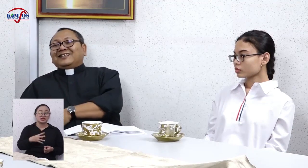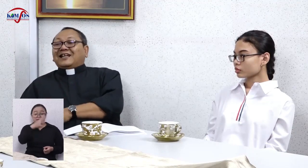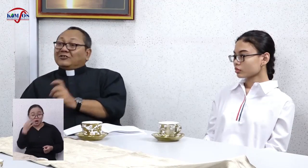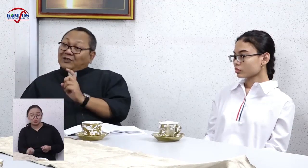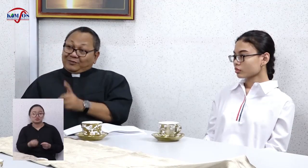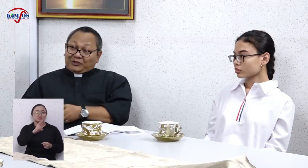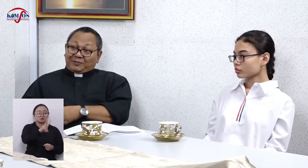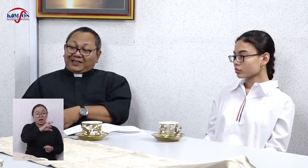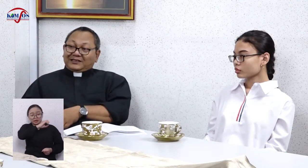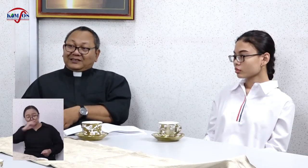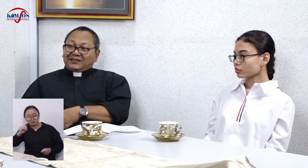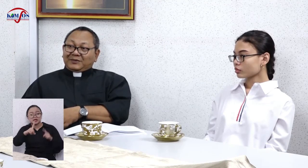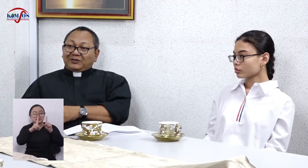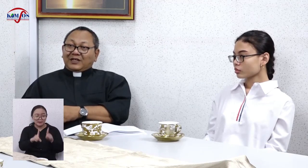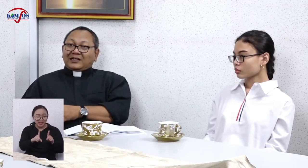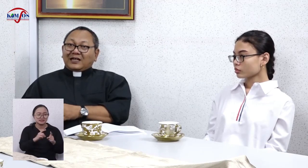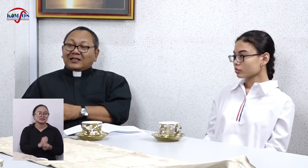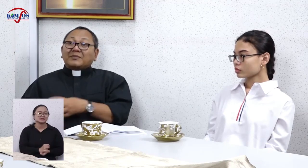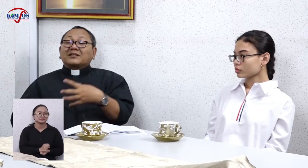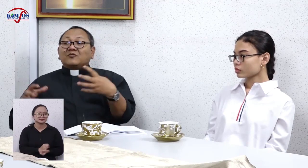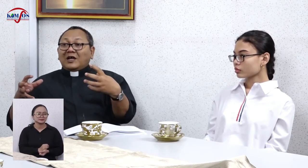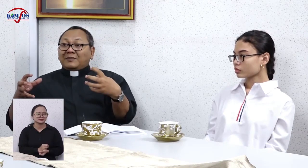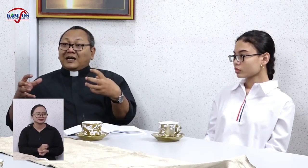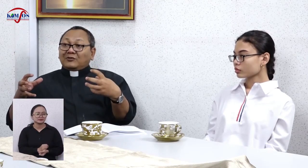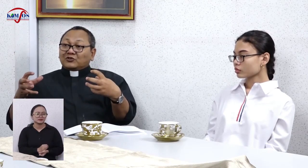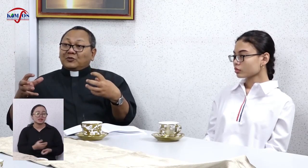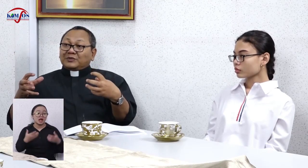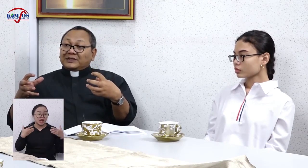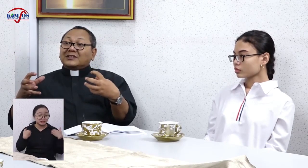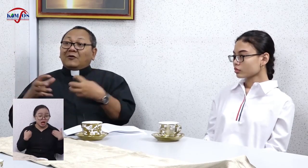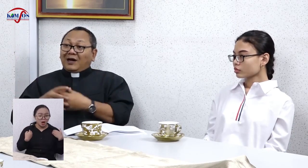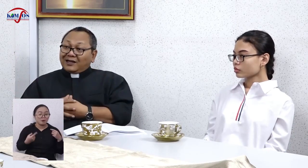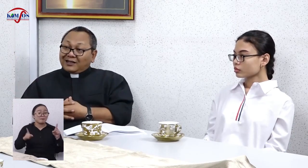tahun 2011 kebetulan ada pertemuan